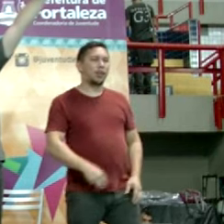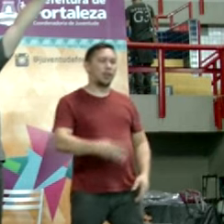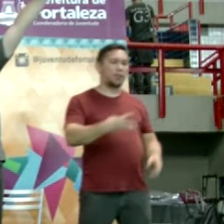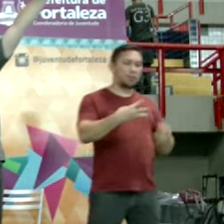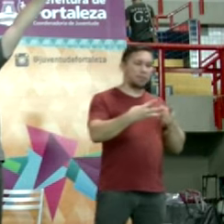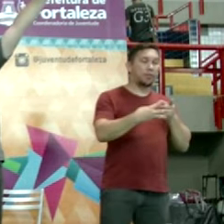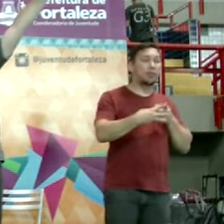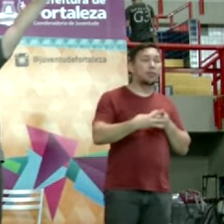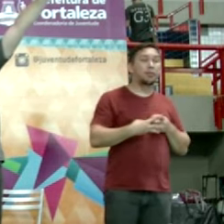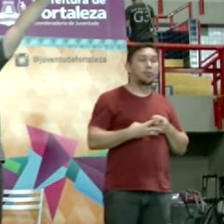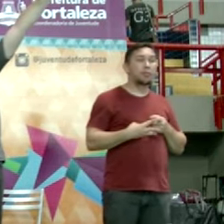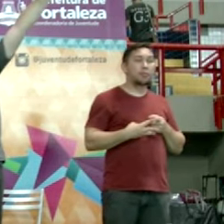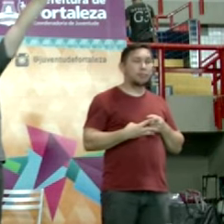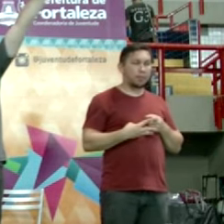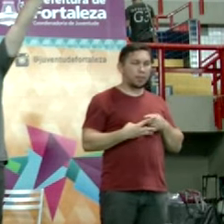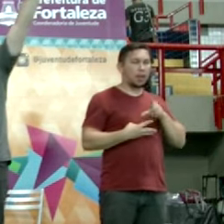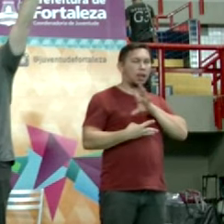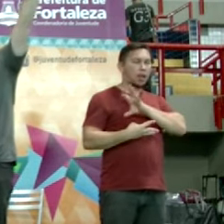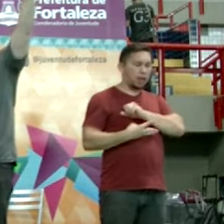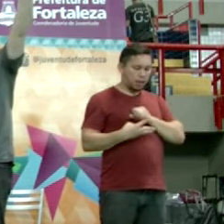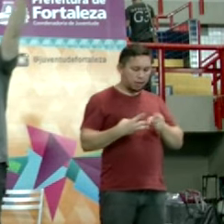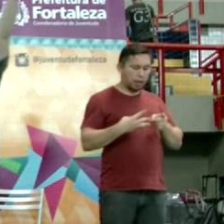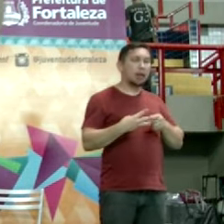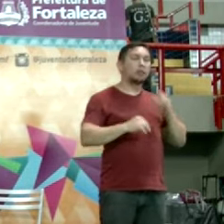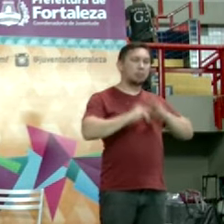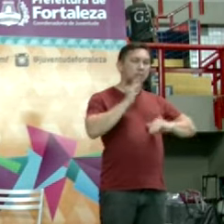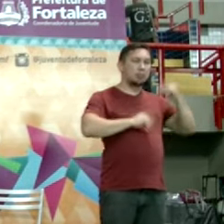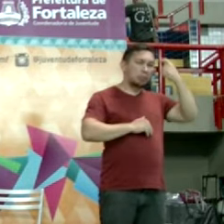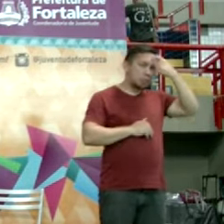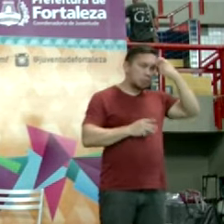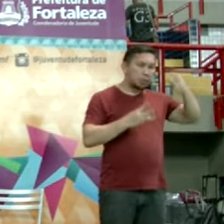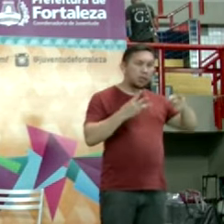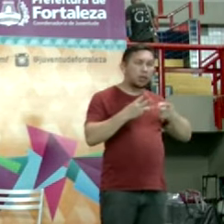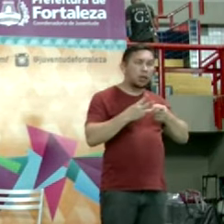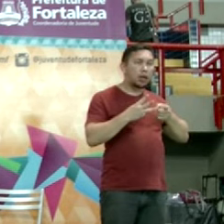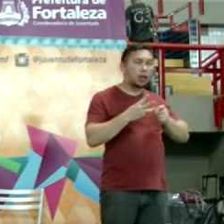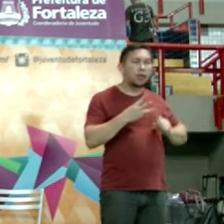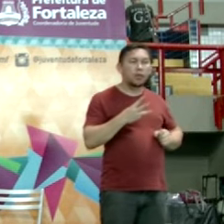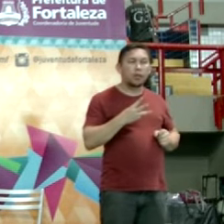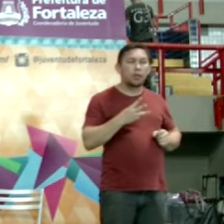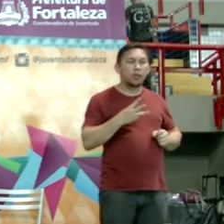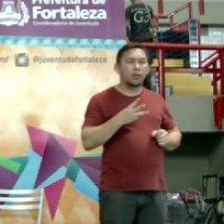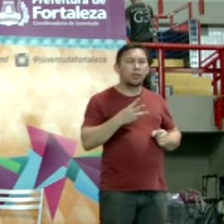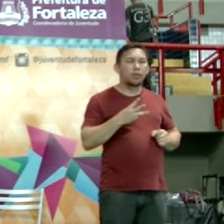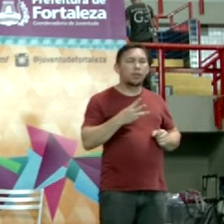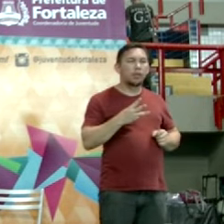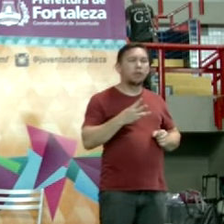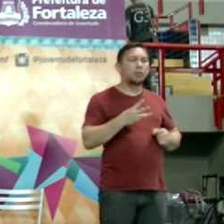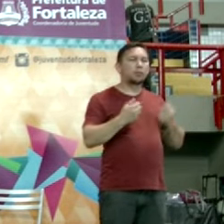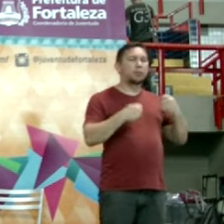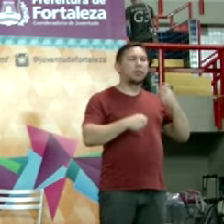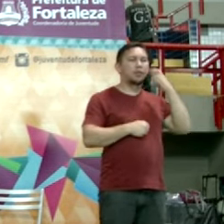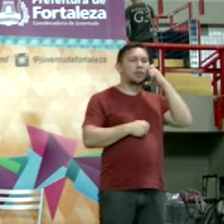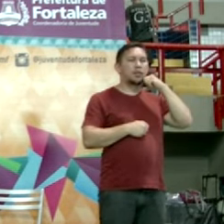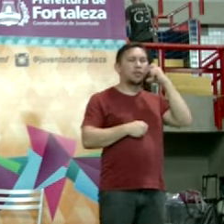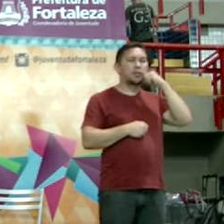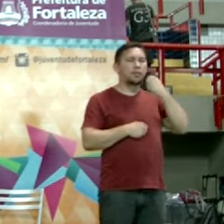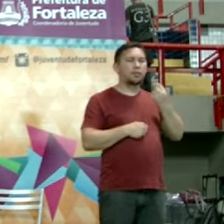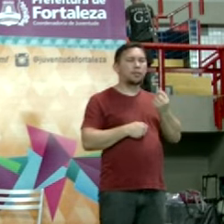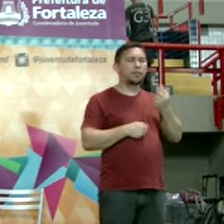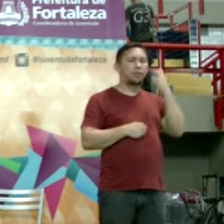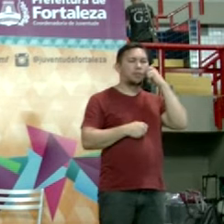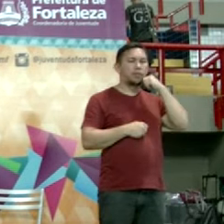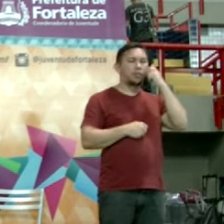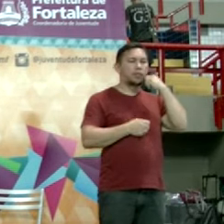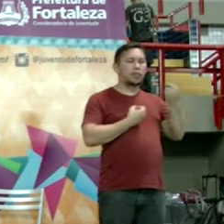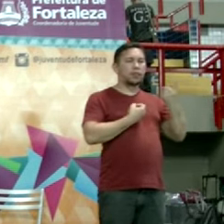ter? Amor, habilidade e a outra coisa, tem que gerar renda. Tem que